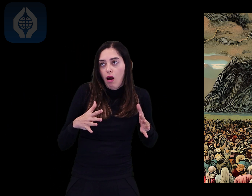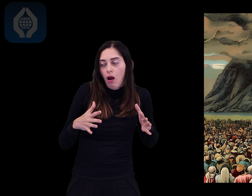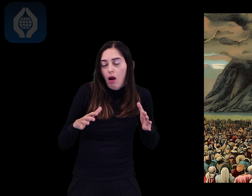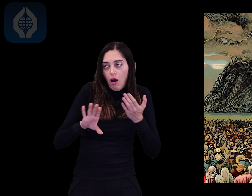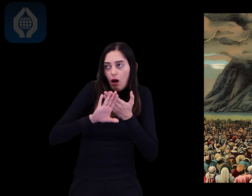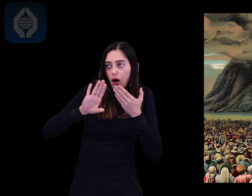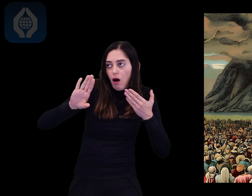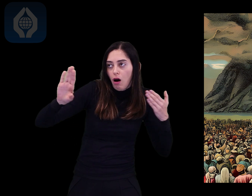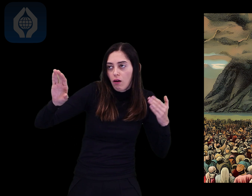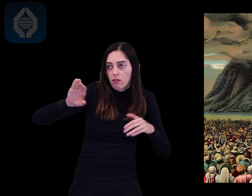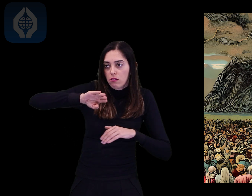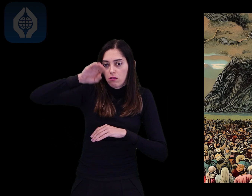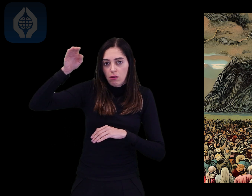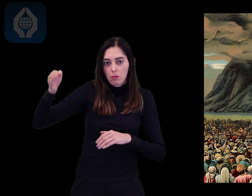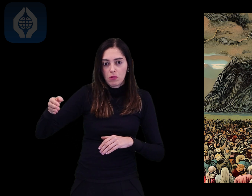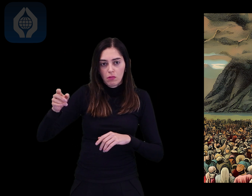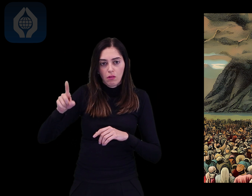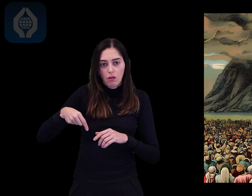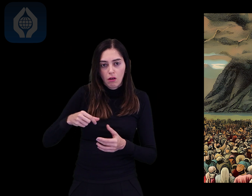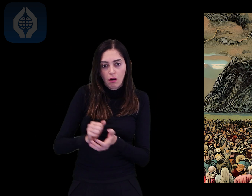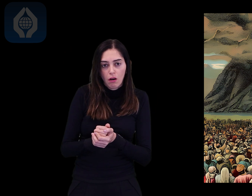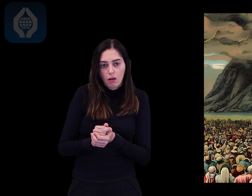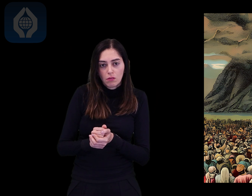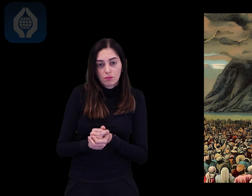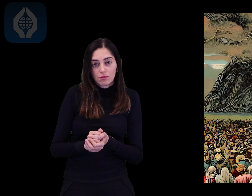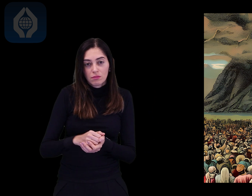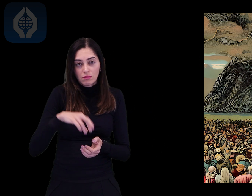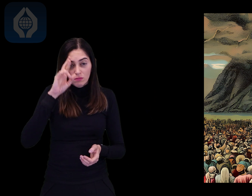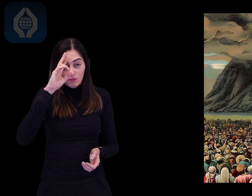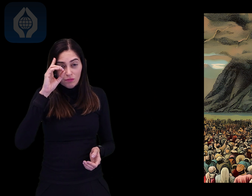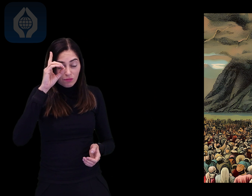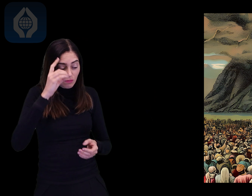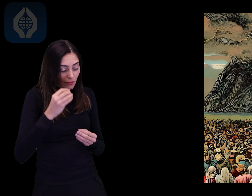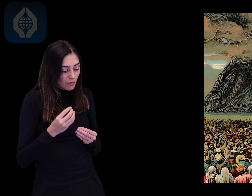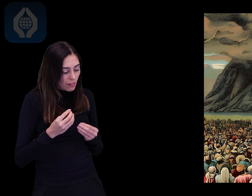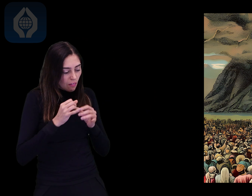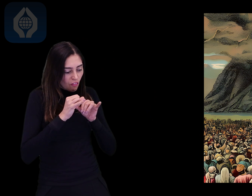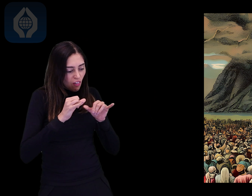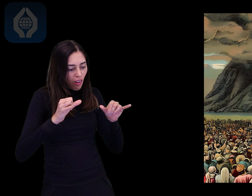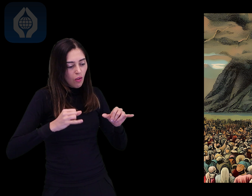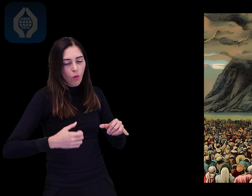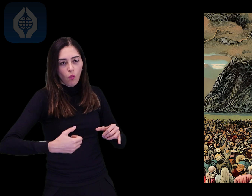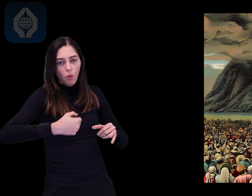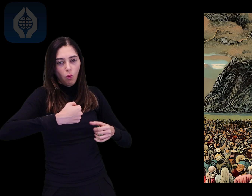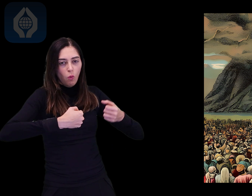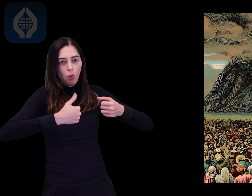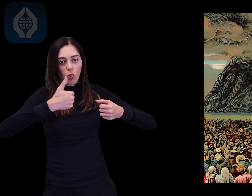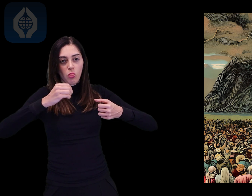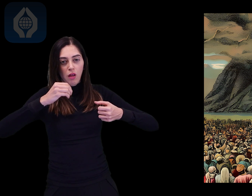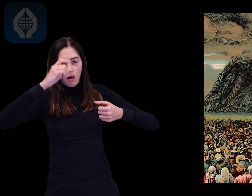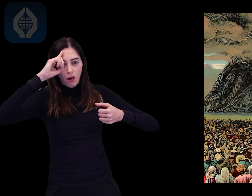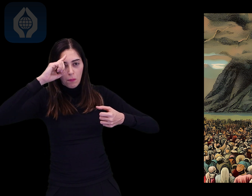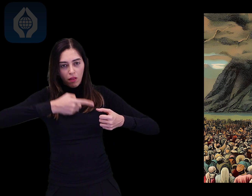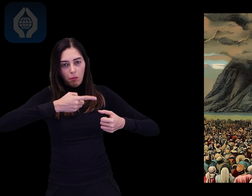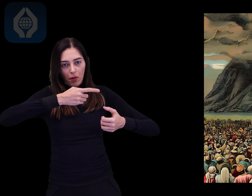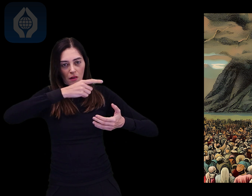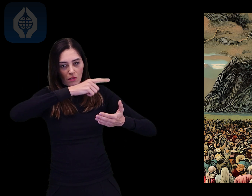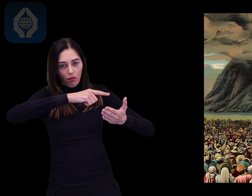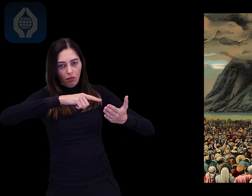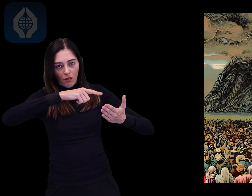soavam pelo ar. Não era sem motivo que o povo tremia de medo e se mantinha afastado do monte. Então o Senhor falou a eles, deu-lhes